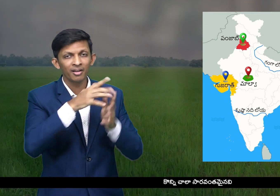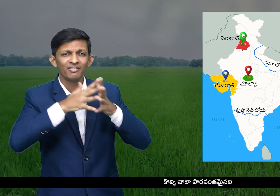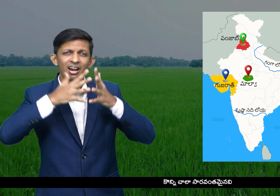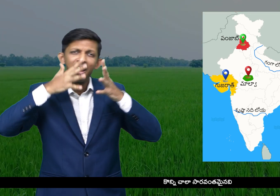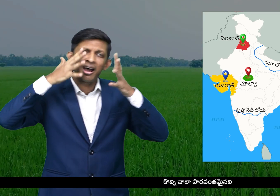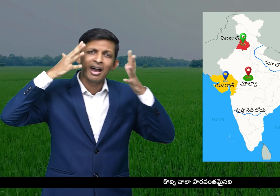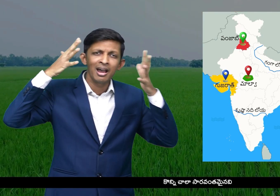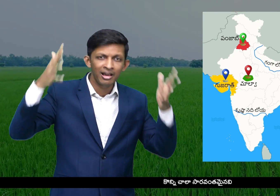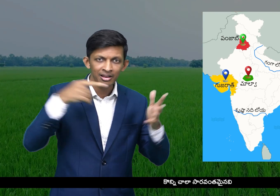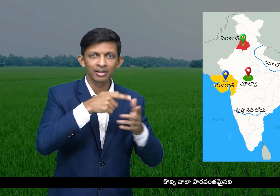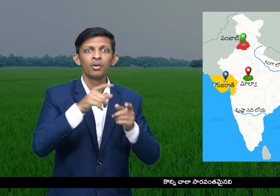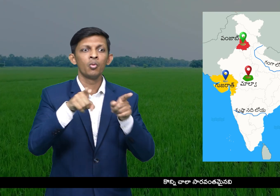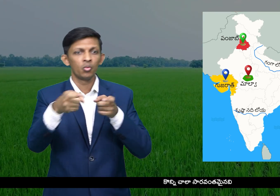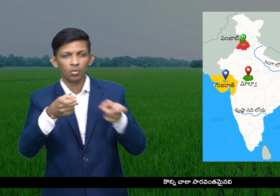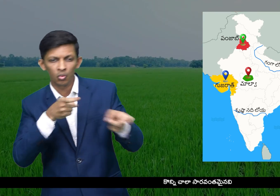కొన్ని సారవంతమైన